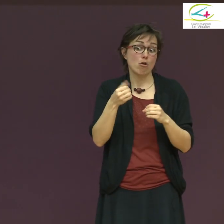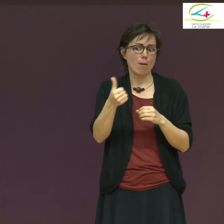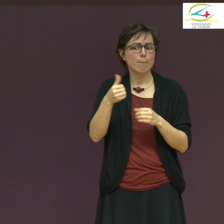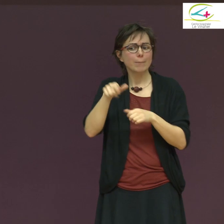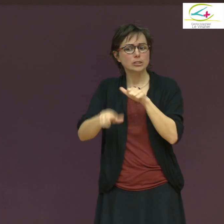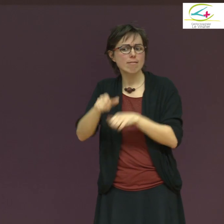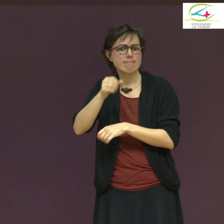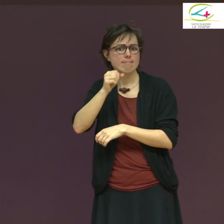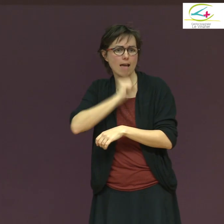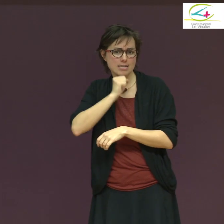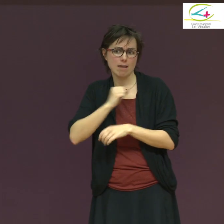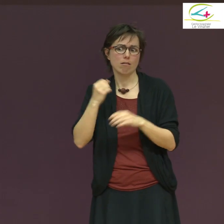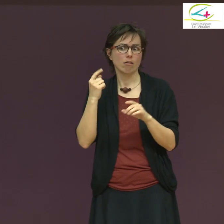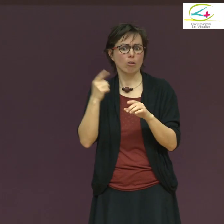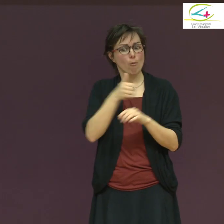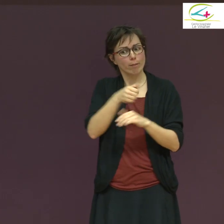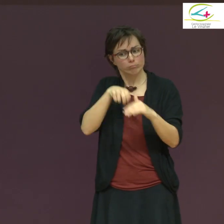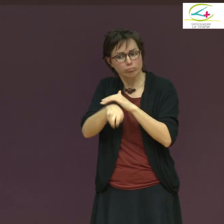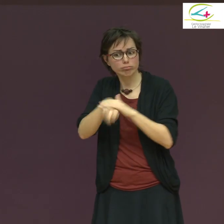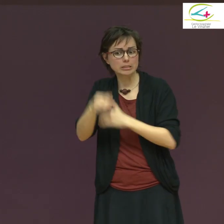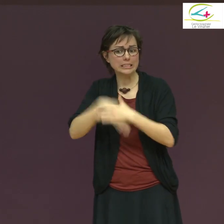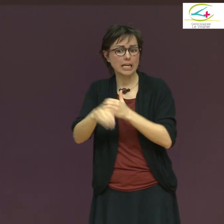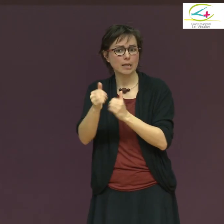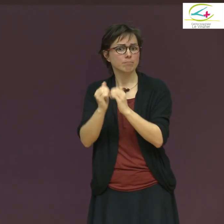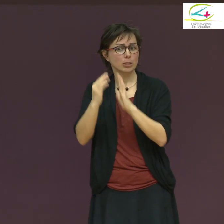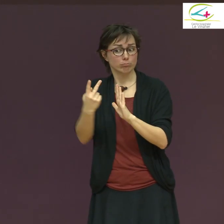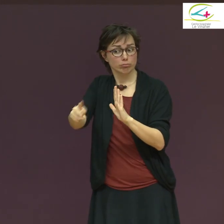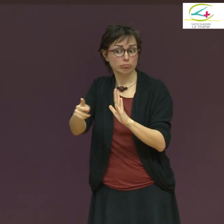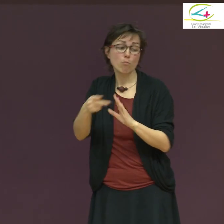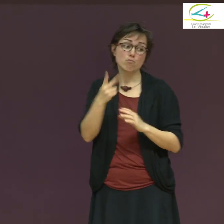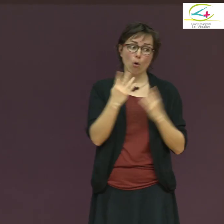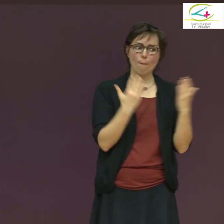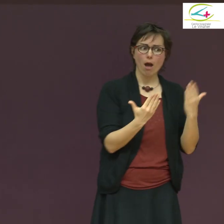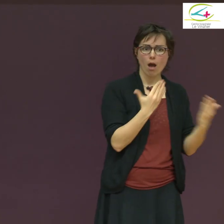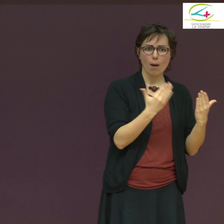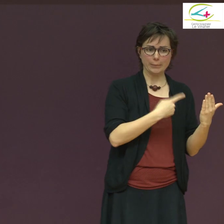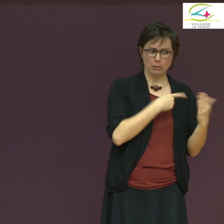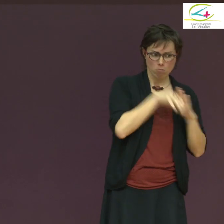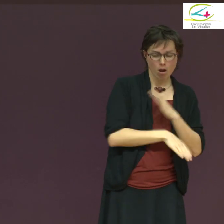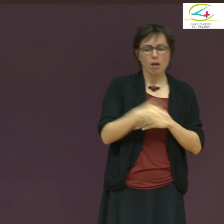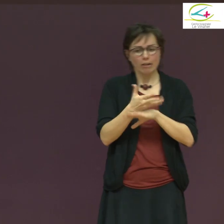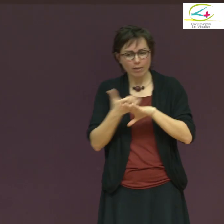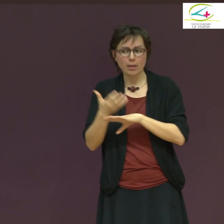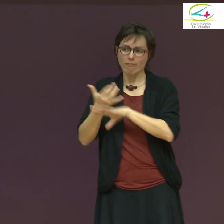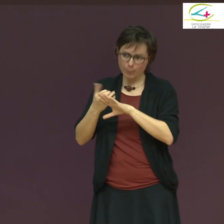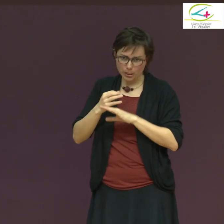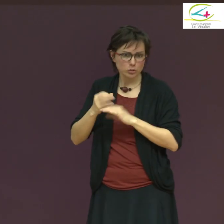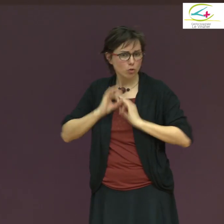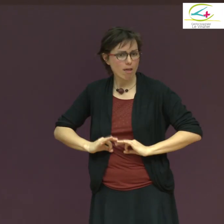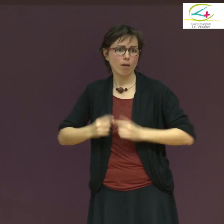âgées dans la semaine, c'est eux qui vont à domicile, bien plus que le médecin généraliste. Le médecin généraliste, évidemment, l'infirmière scolaire, mais je peux en